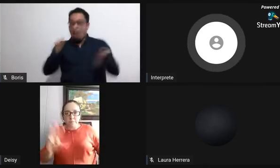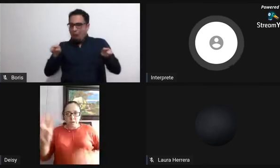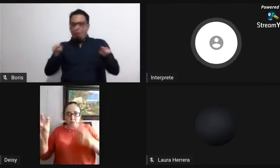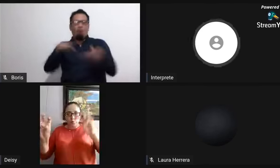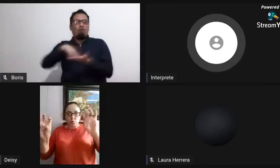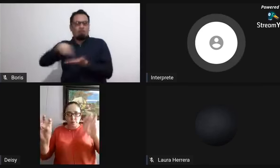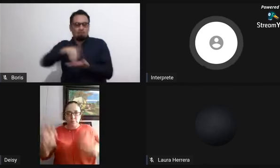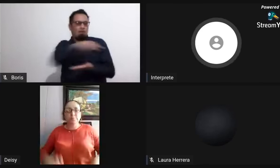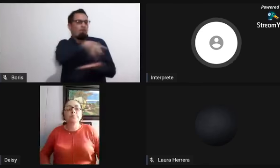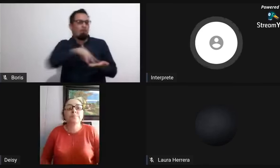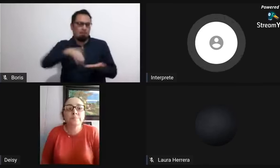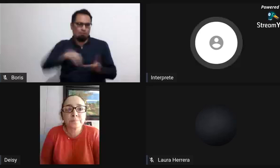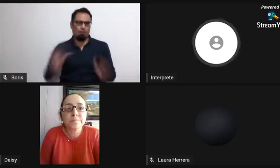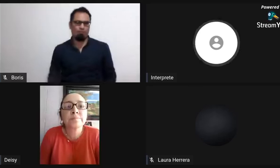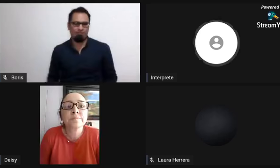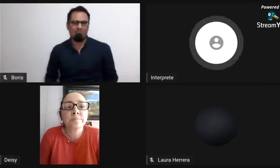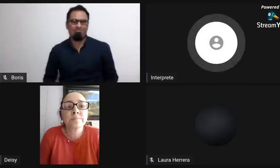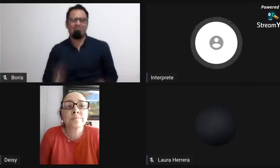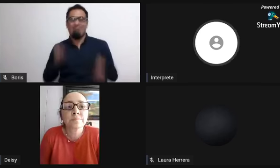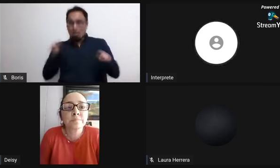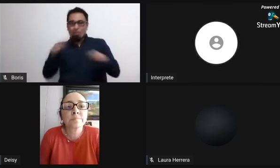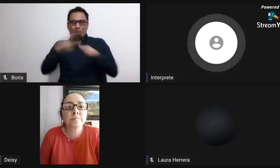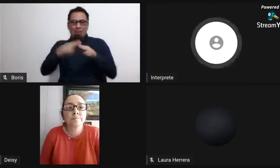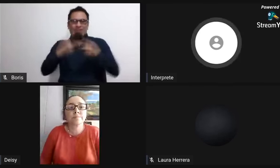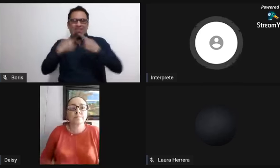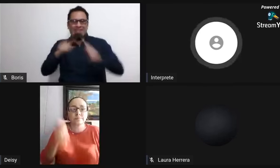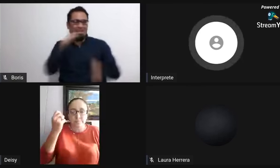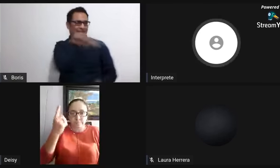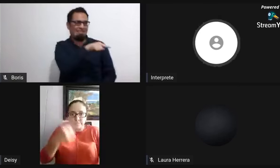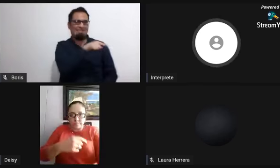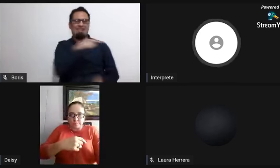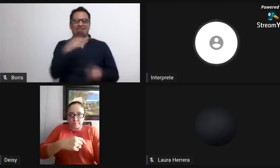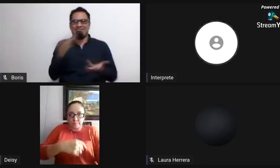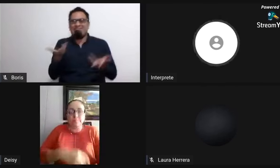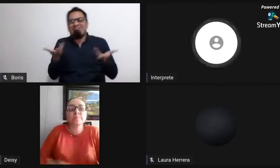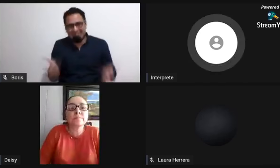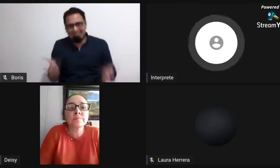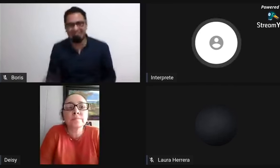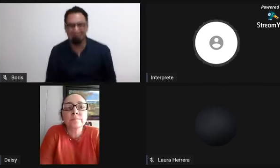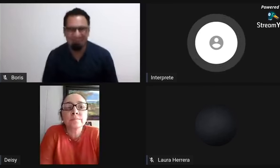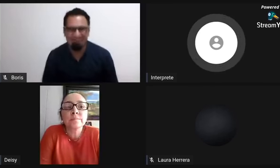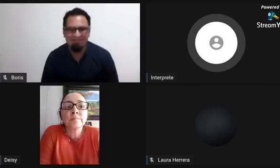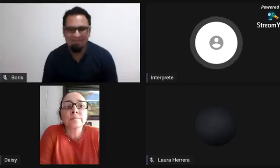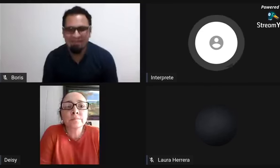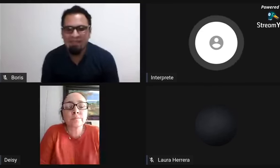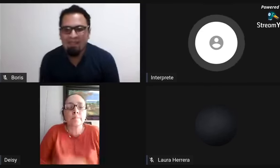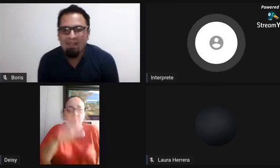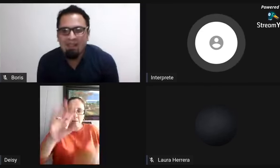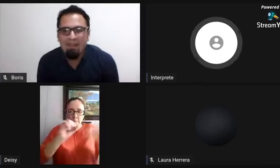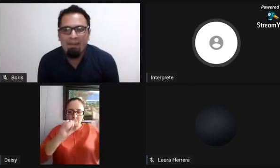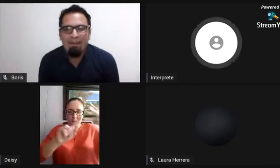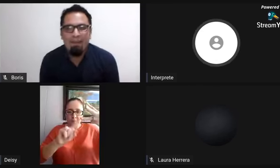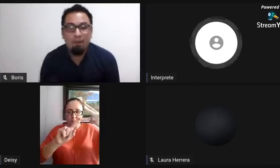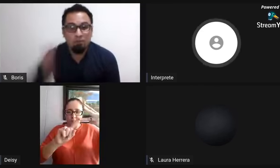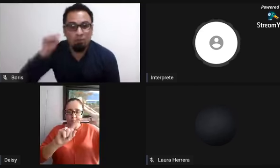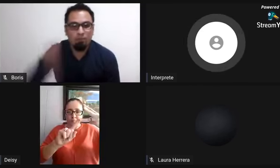empiezan a cambiar, ya no son 8 sino 9, pero digamos que son periodos de tiempo muy